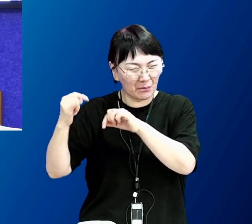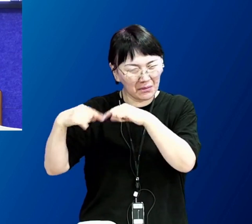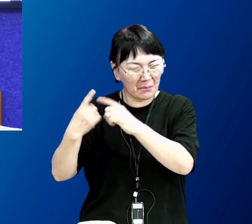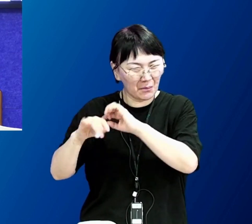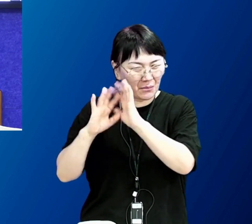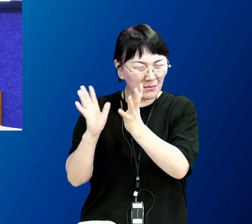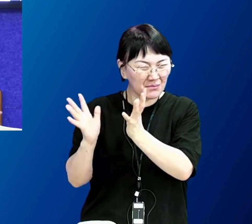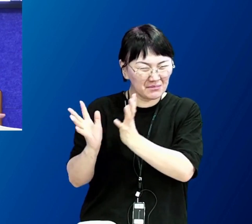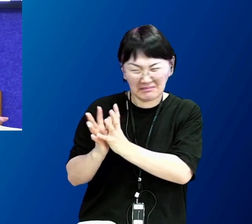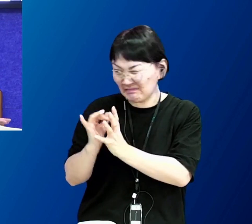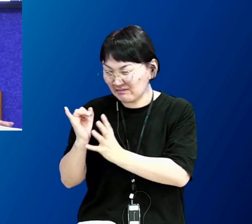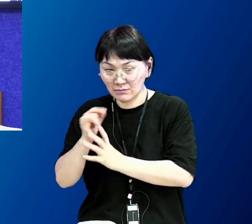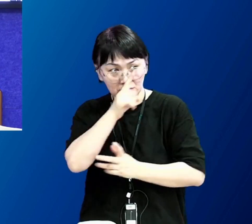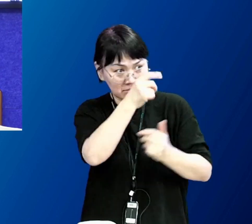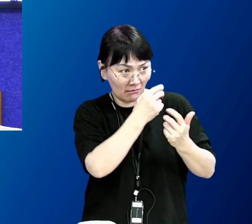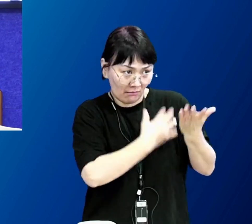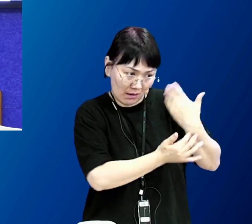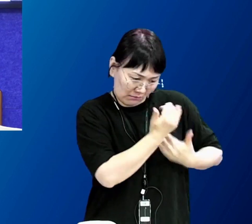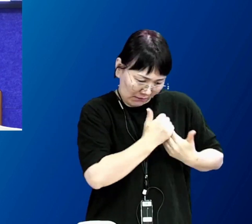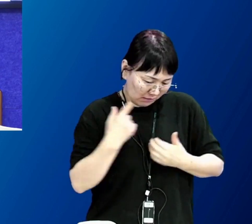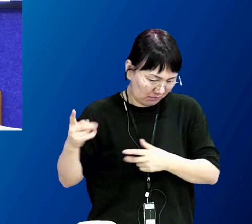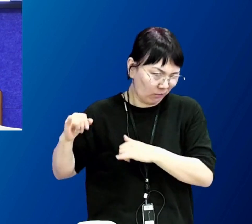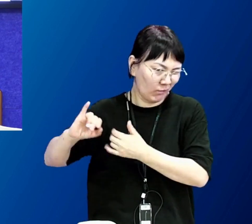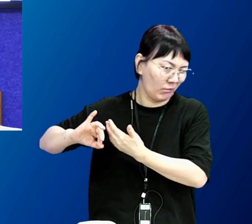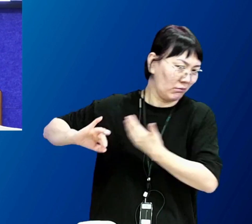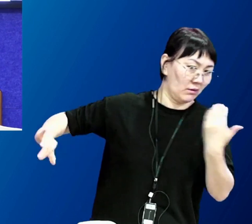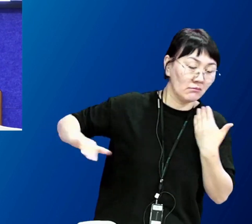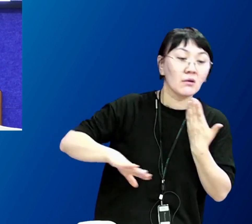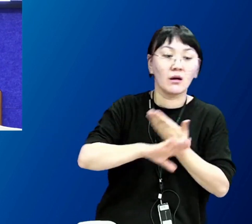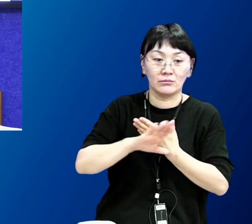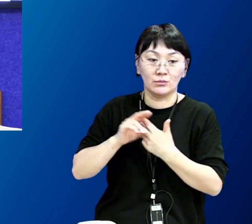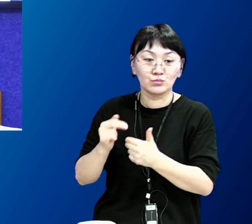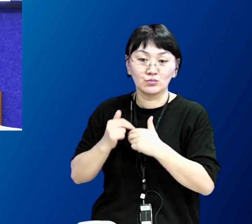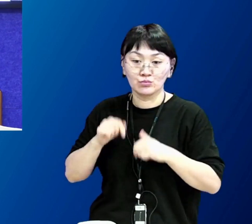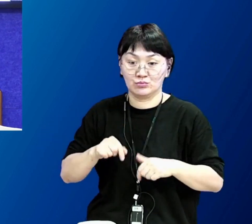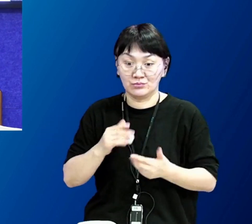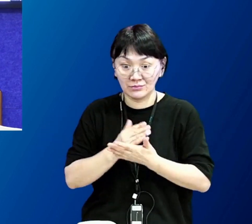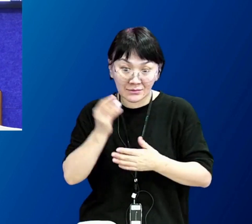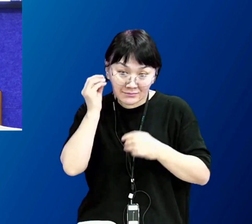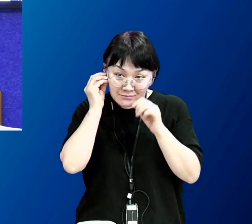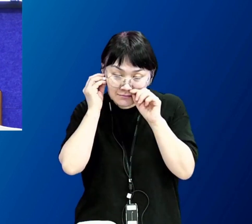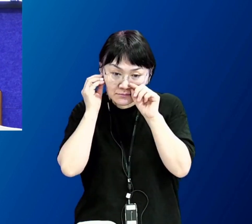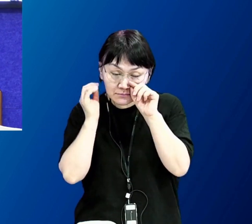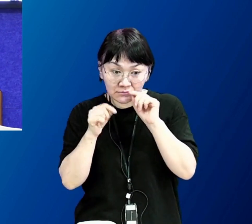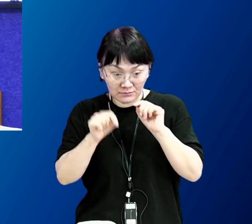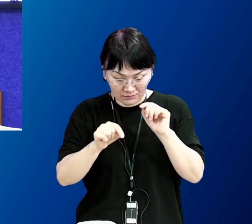муу мухаагаас хамгаалдаг ойлгож байна. Энэ хорвоо дээрч